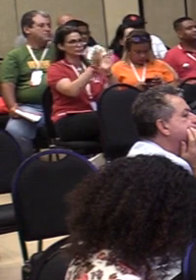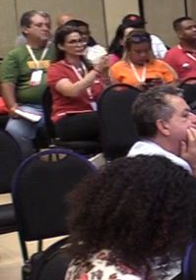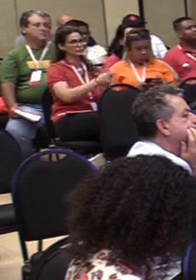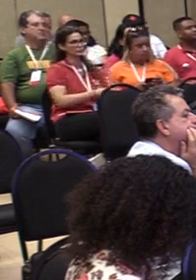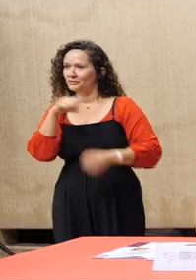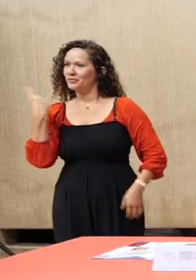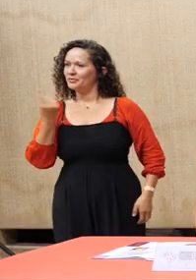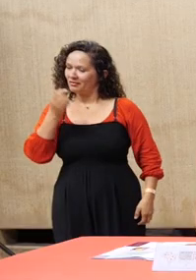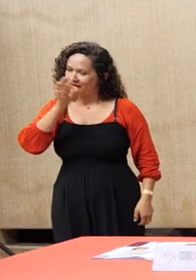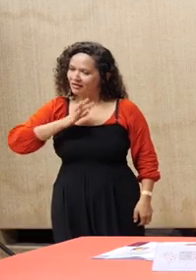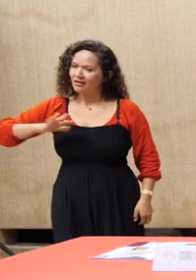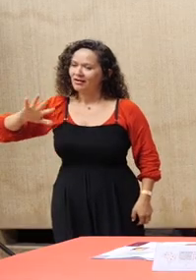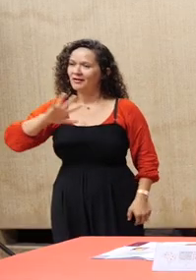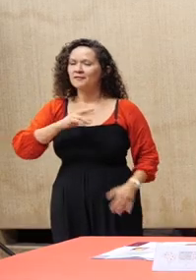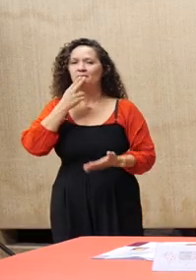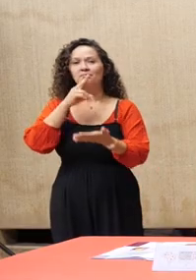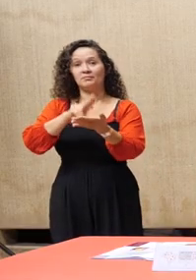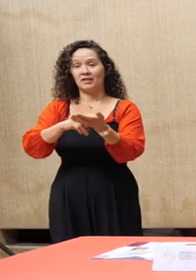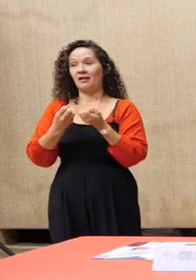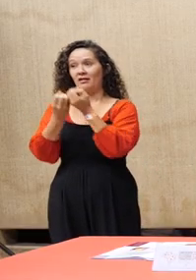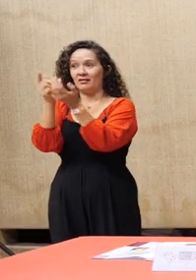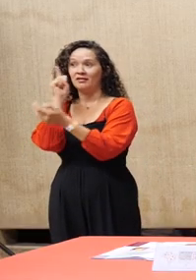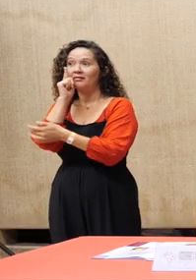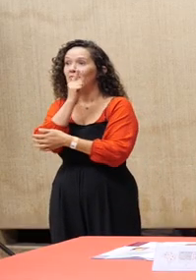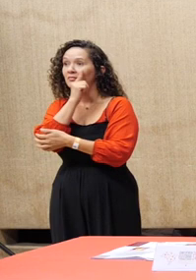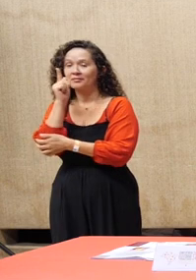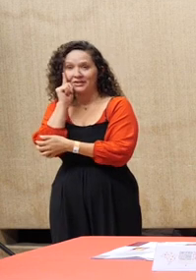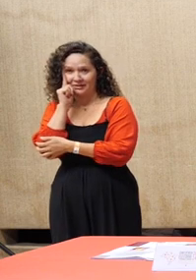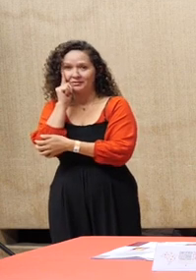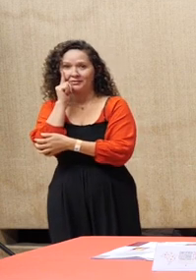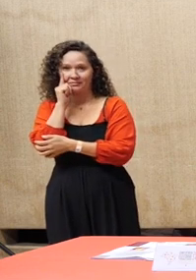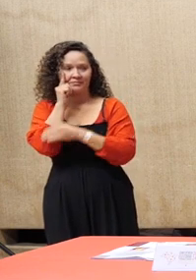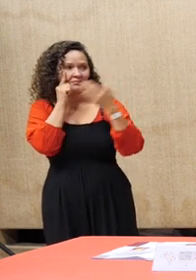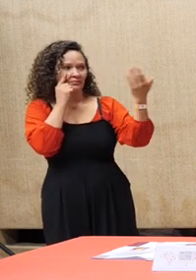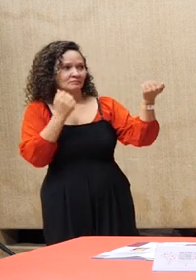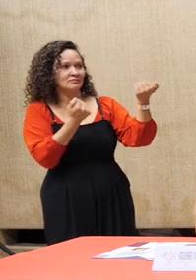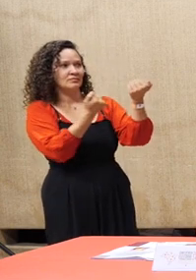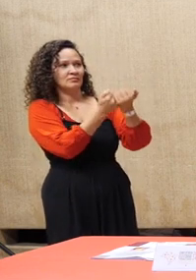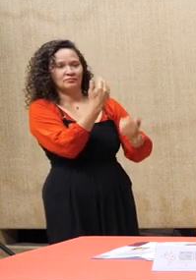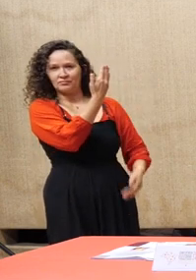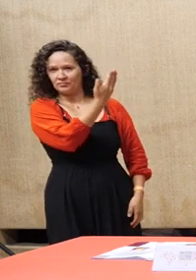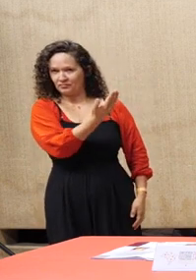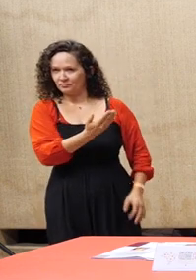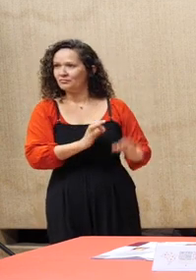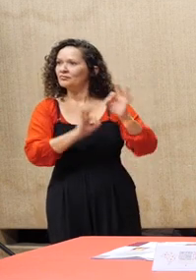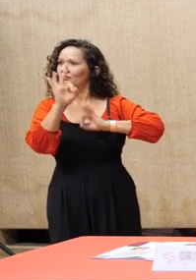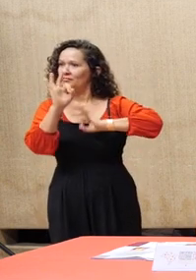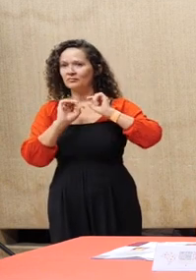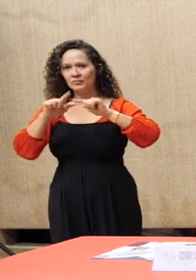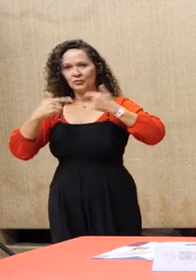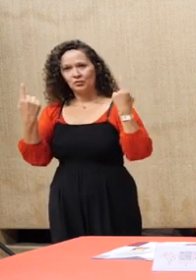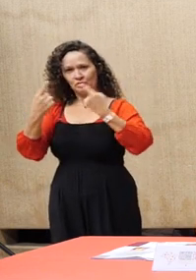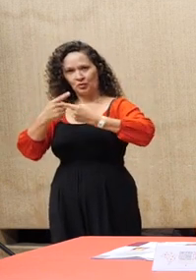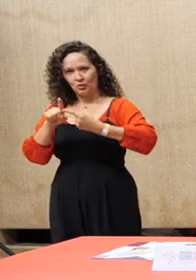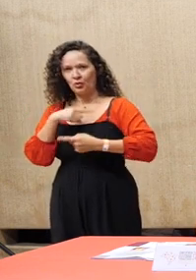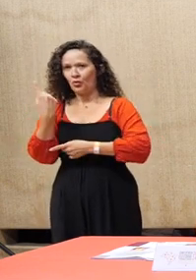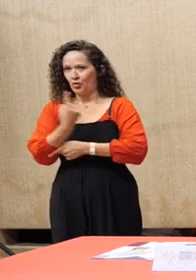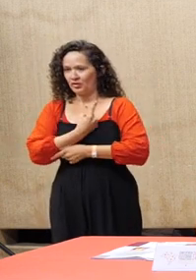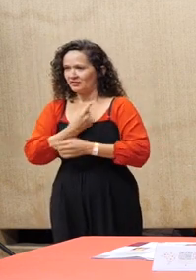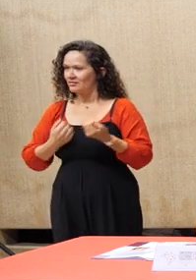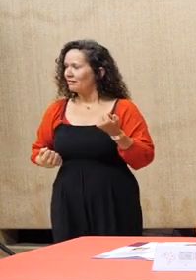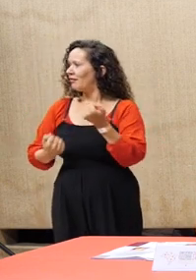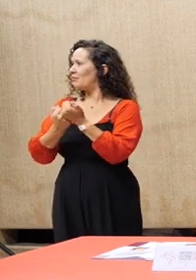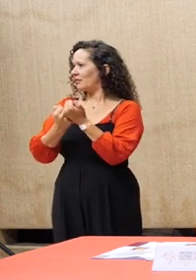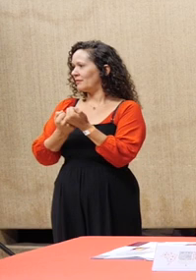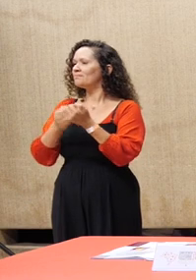nosso setorial. Vamos fazer uma carta para a presidenta Gleisi nesse sentido e te dar nosso apoio nesse processo, dessa luta contra com a gente. E